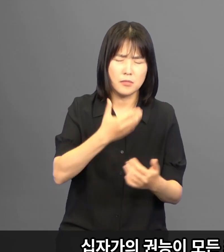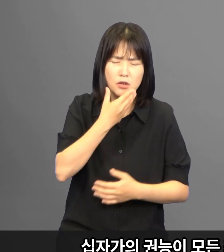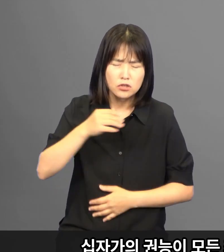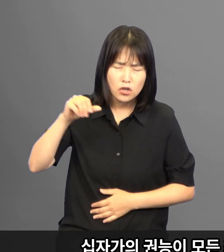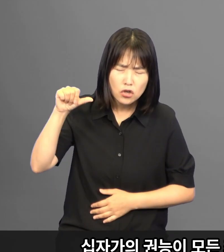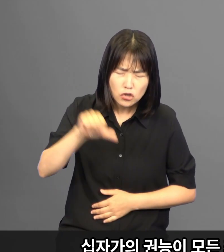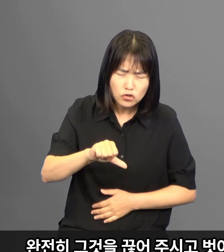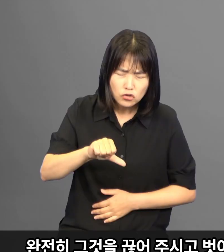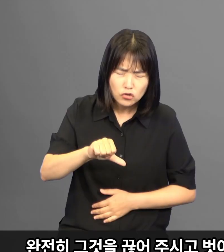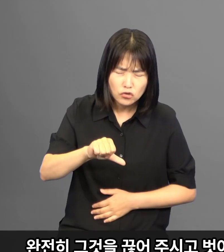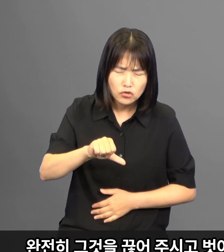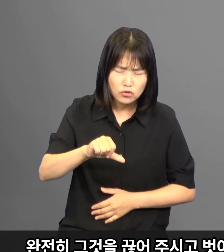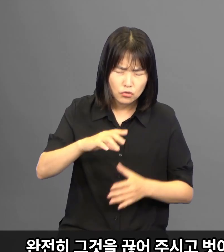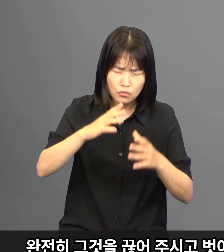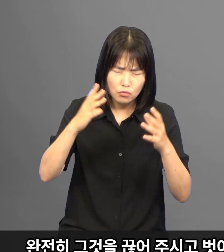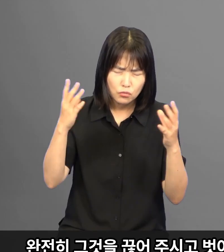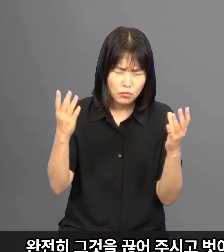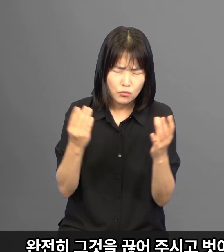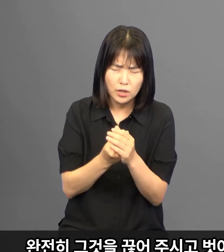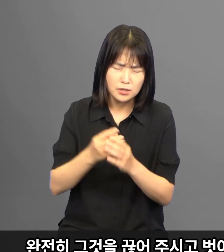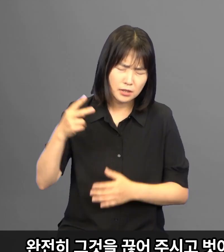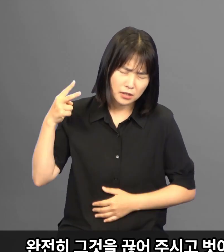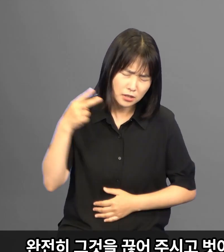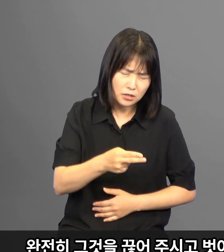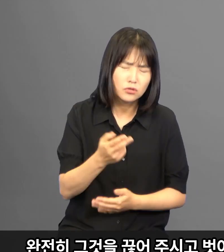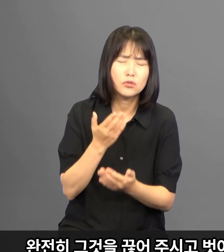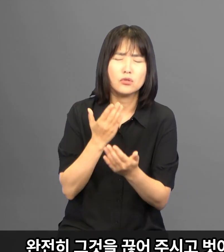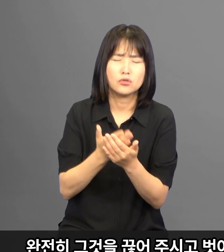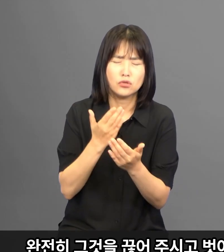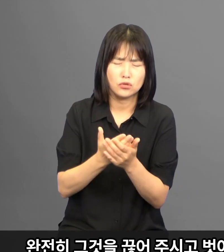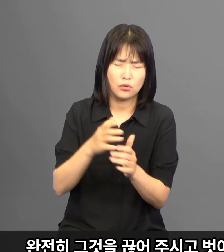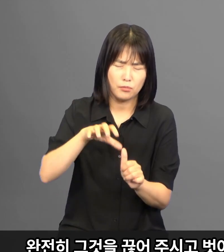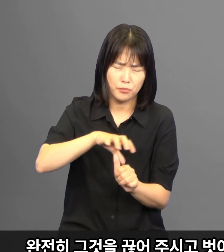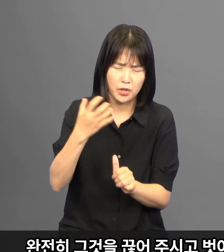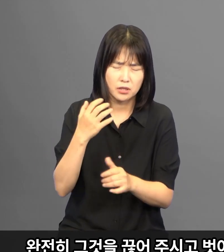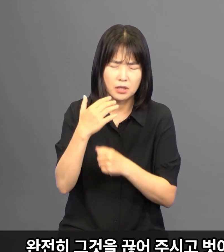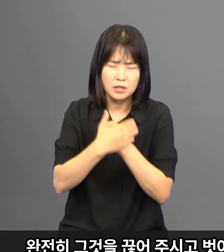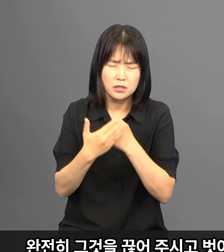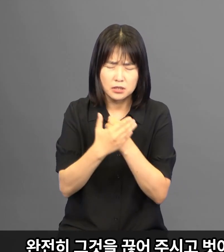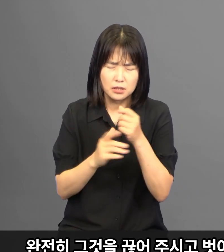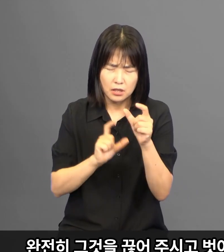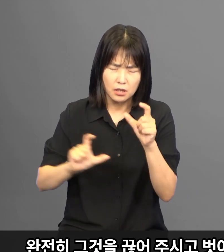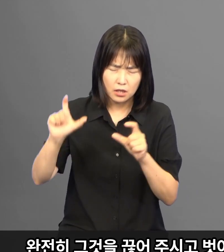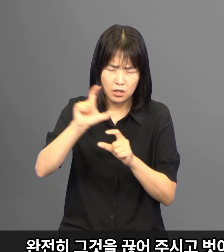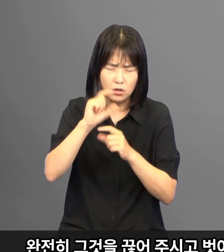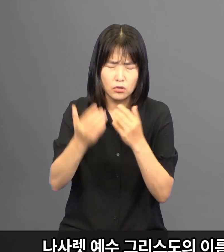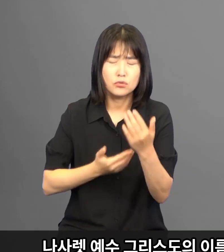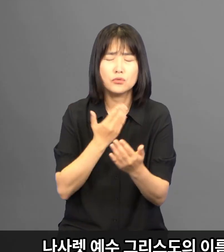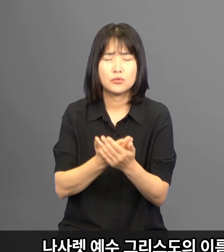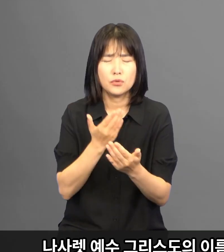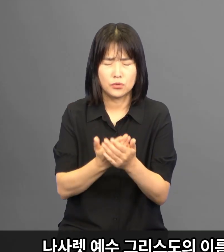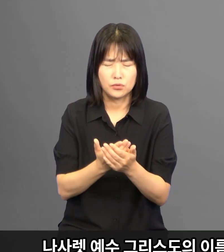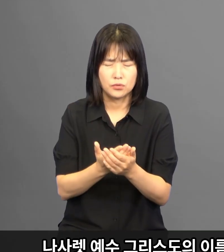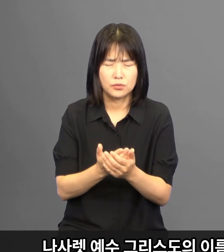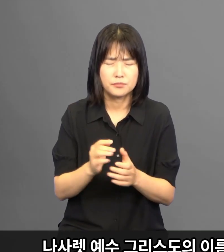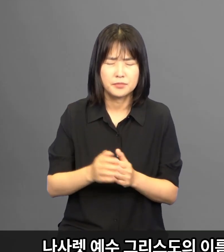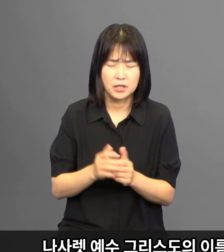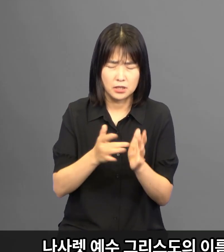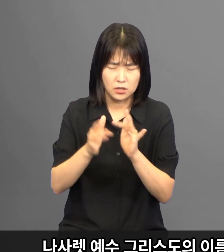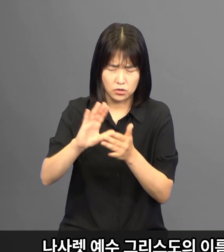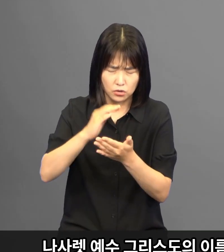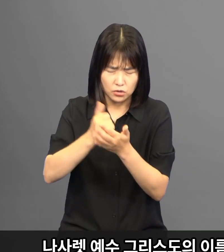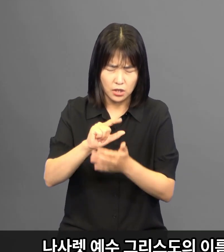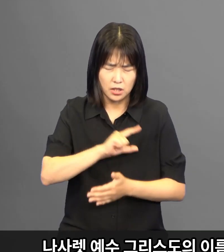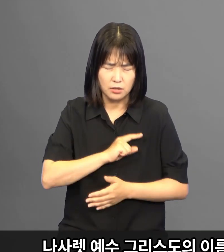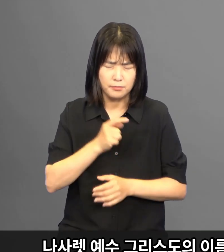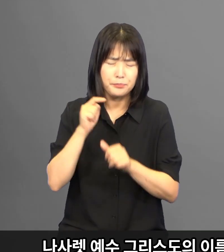저주의 사슬에서 완전히 그것을 끊어주시고 벗어나게 되는 은혜를 더하여 주시옵소서. 나사렛 예수 그리스도의